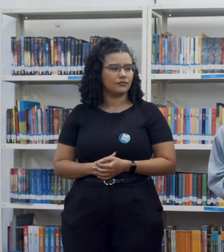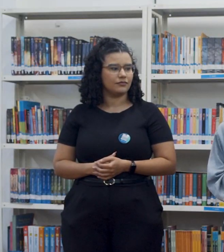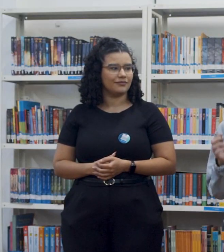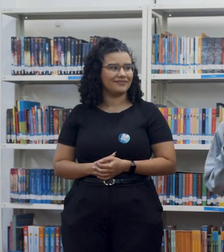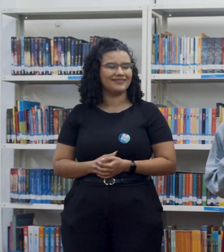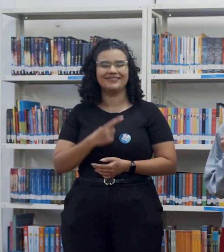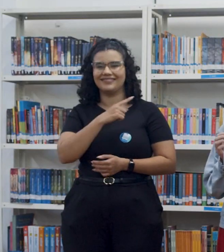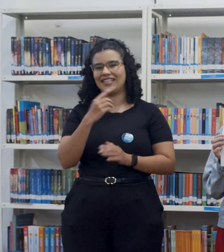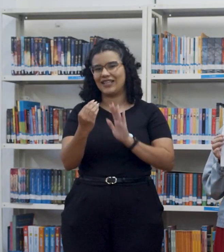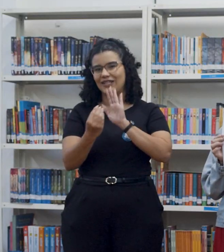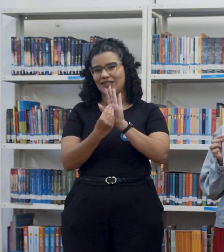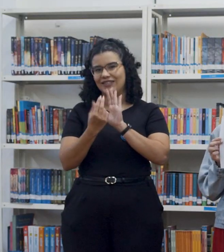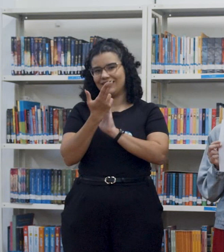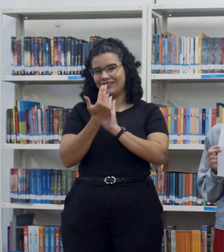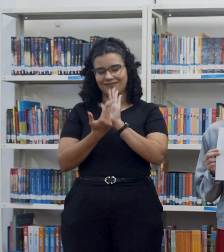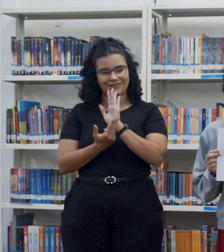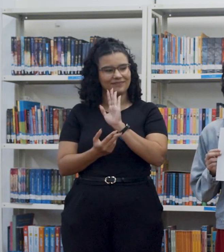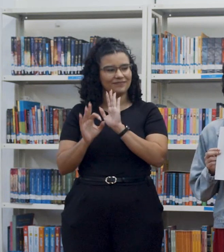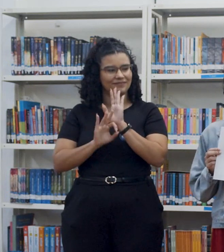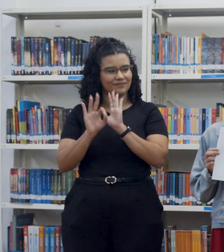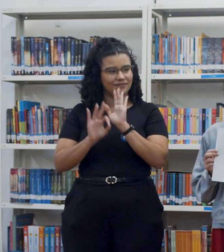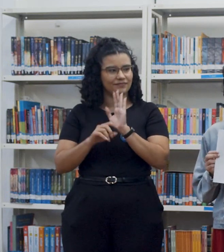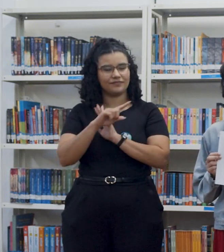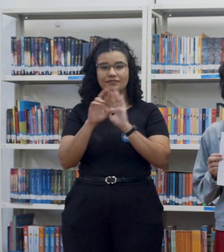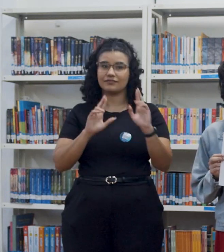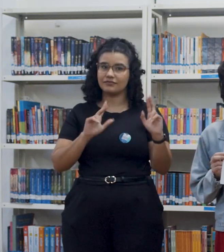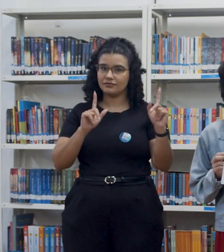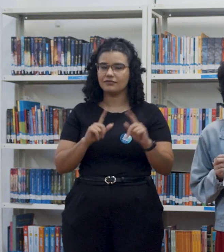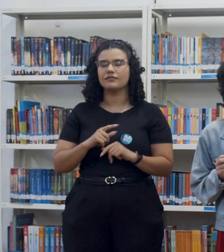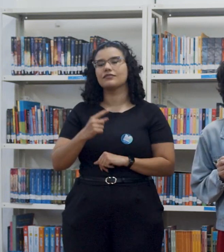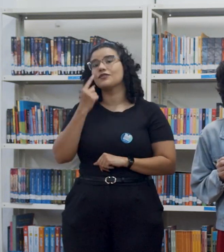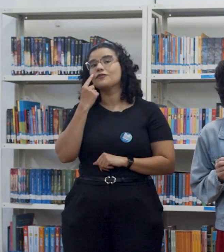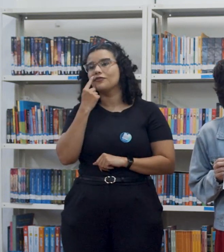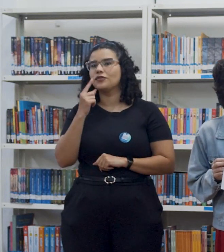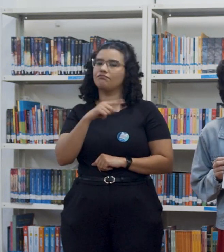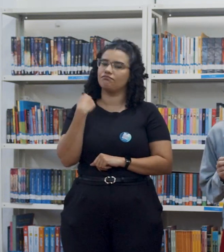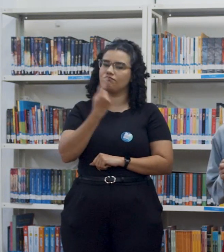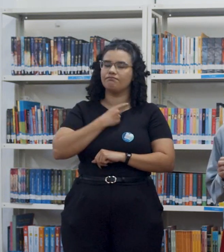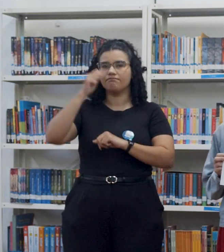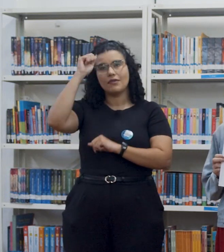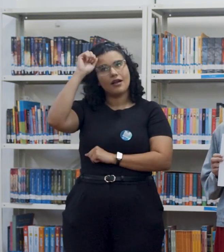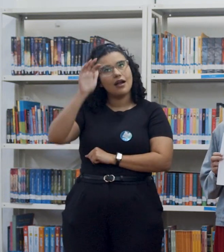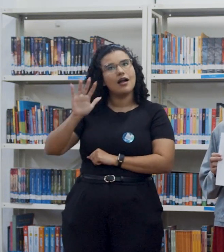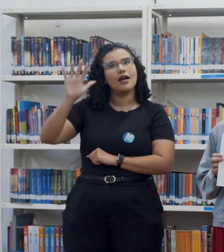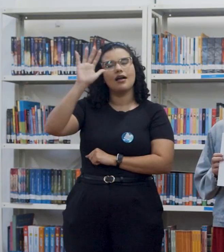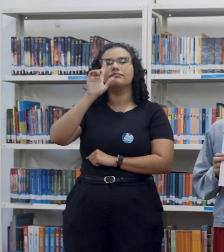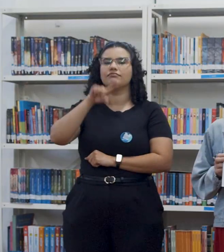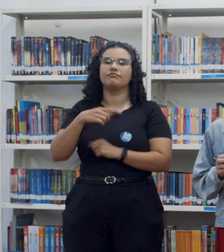editora minha. A jovem mostra o rodapé do livreto. O nosso imaginário é maravilhoso.